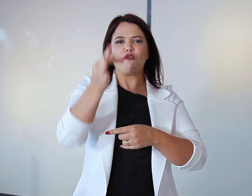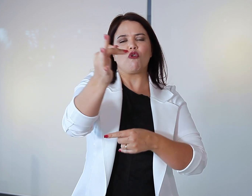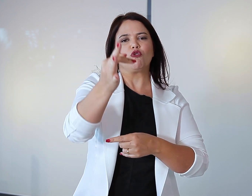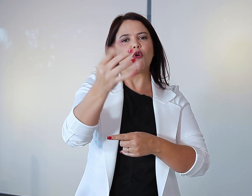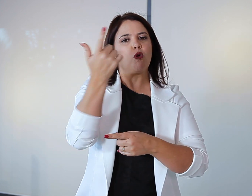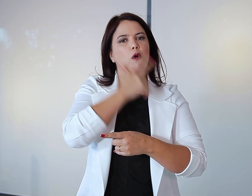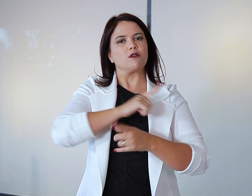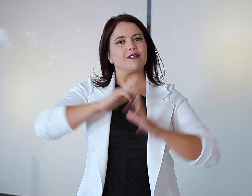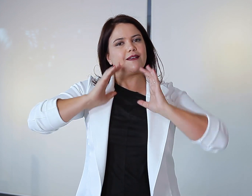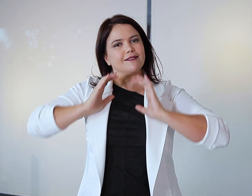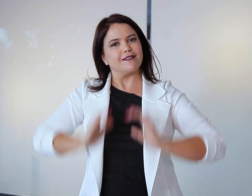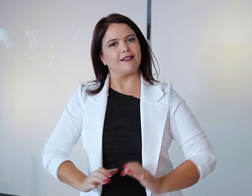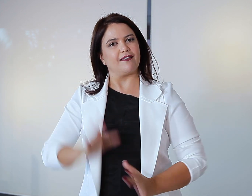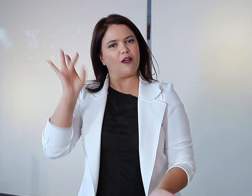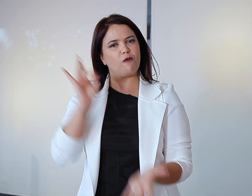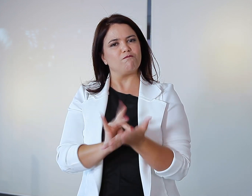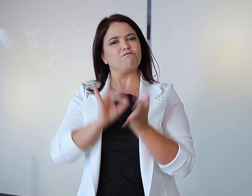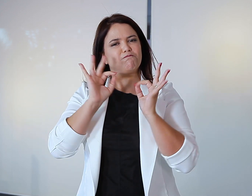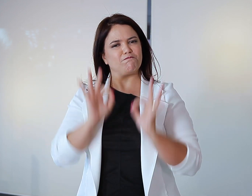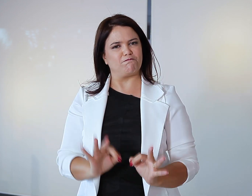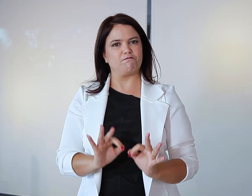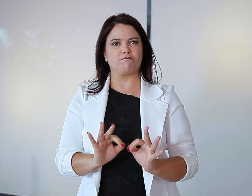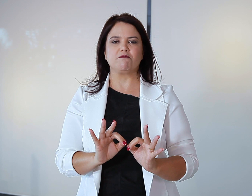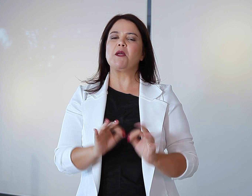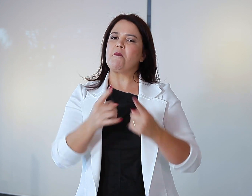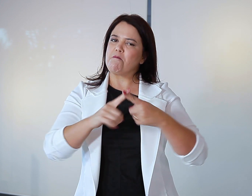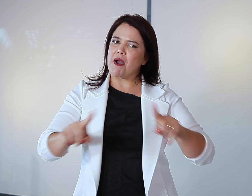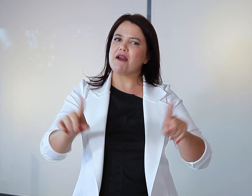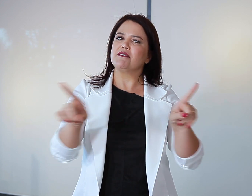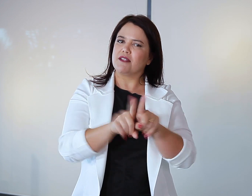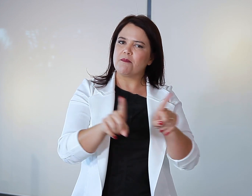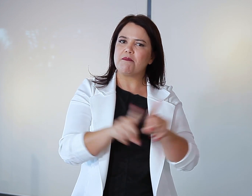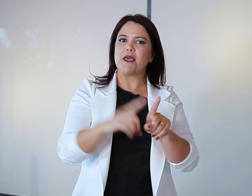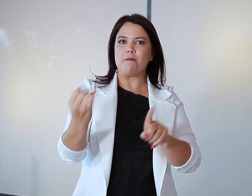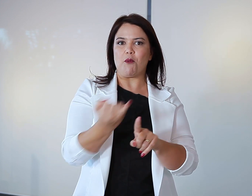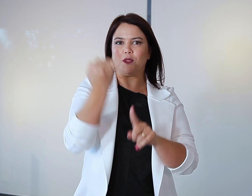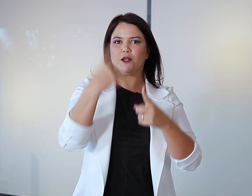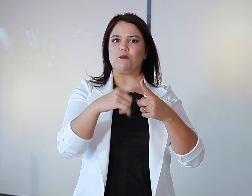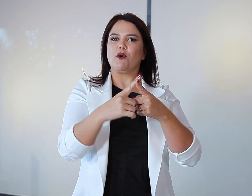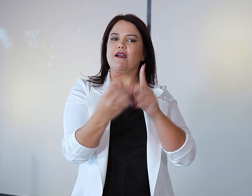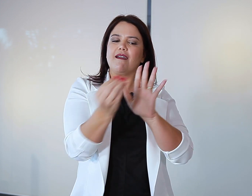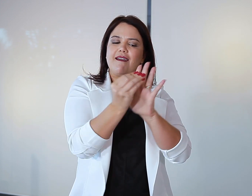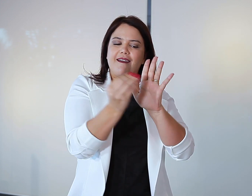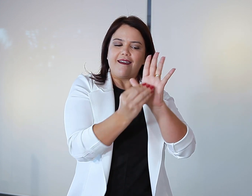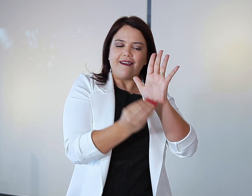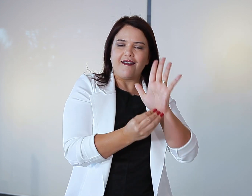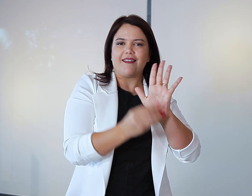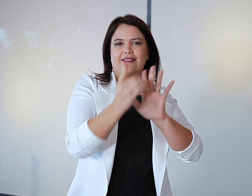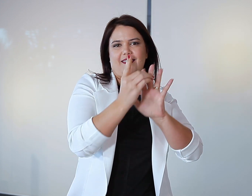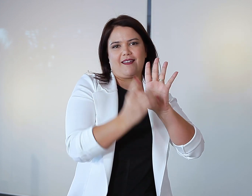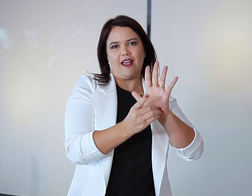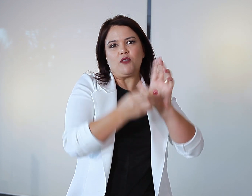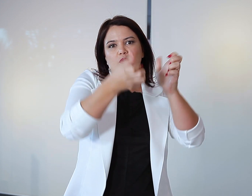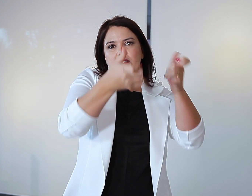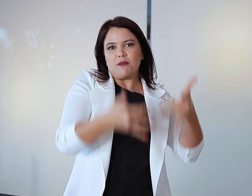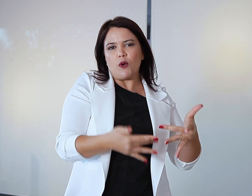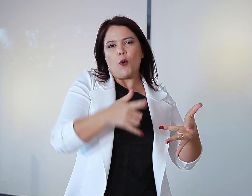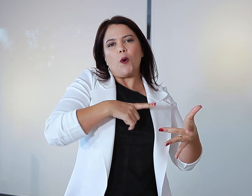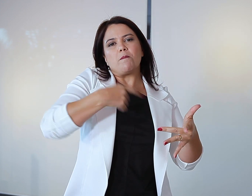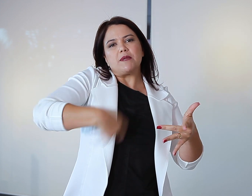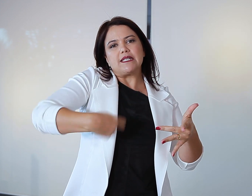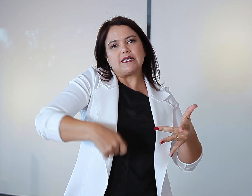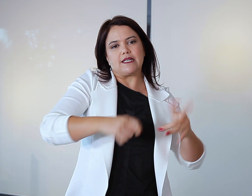materna, para que no futuro elas possam compreender e se tornarem cidadãos de direitos e deveres. Nós temos também no